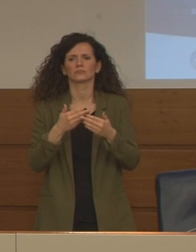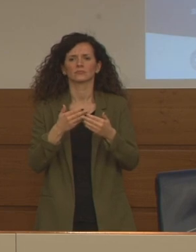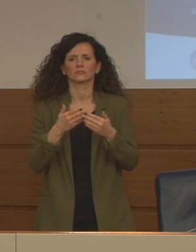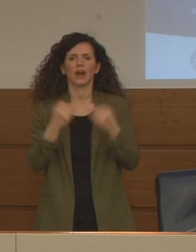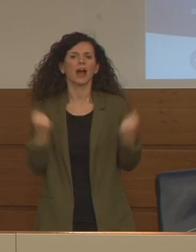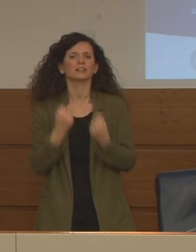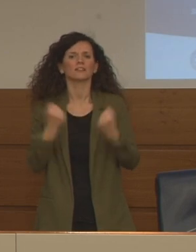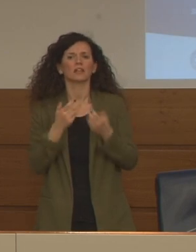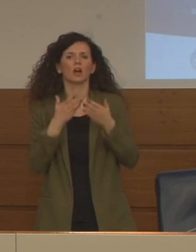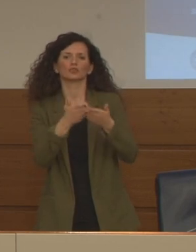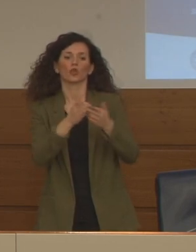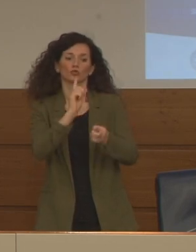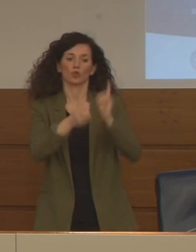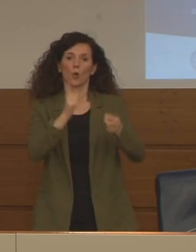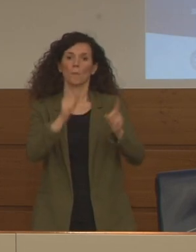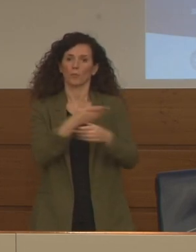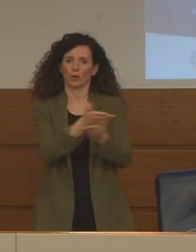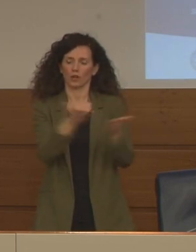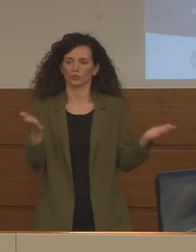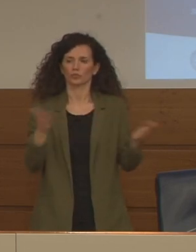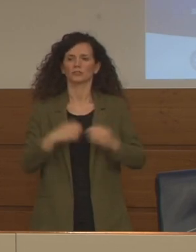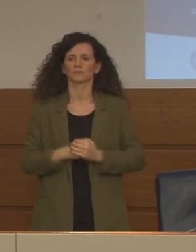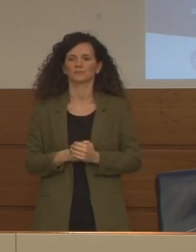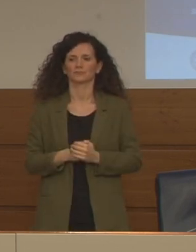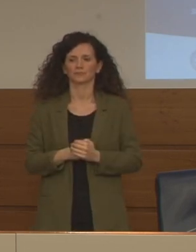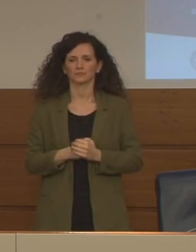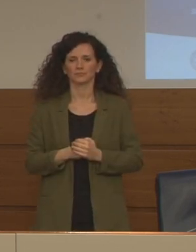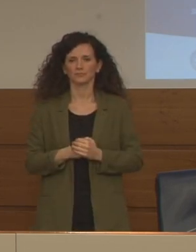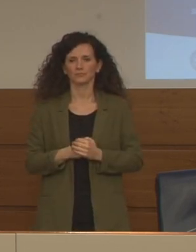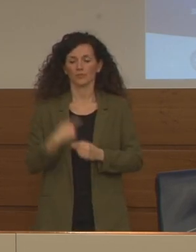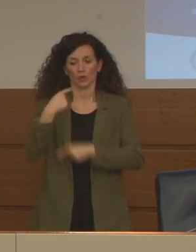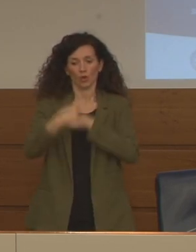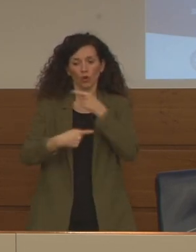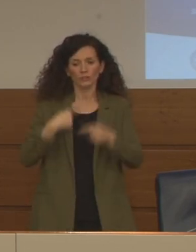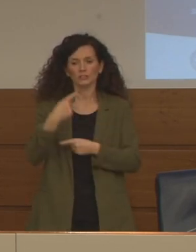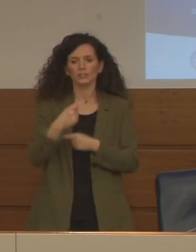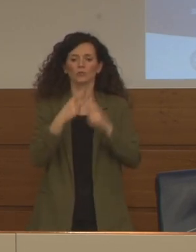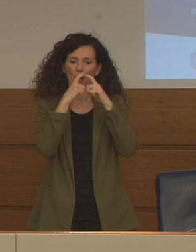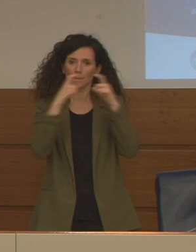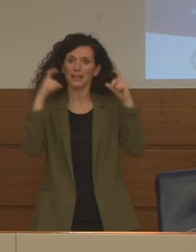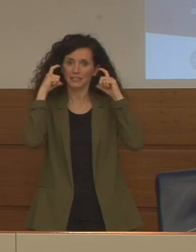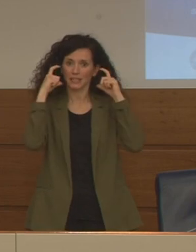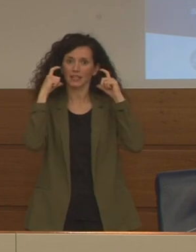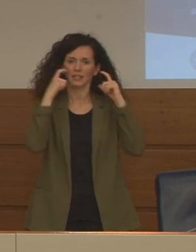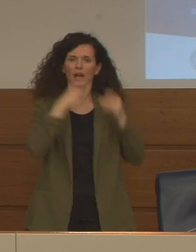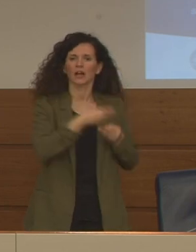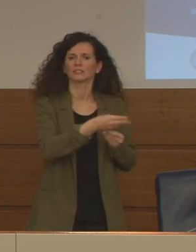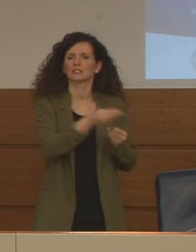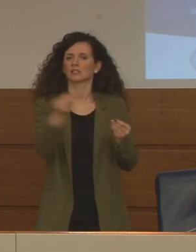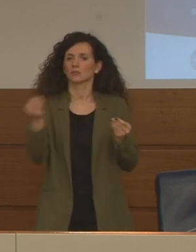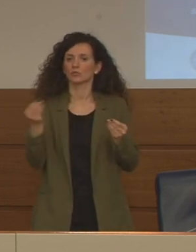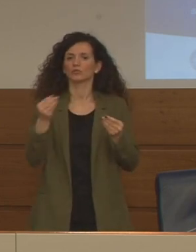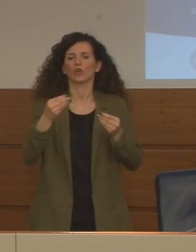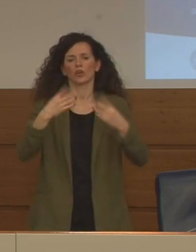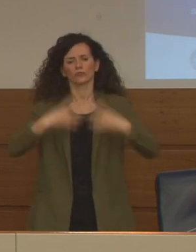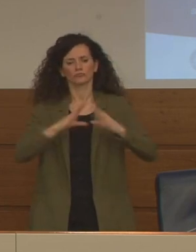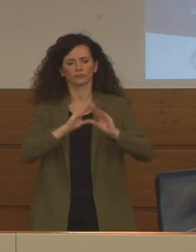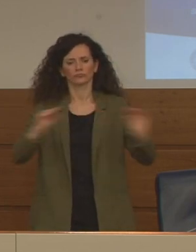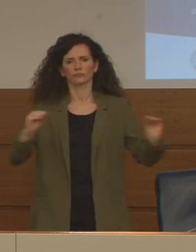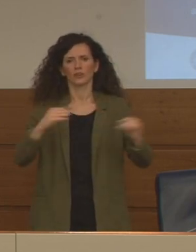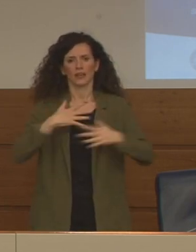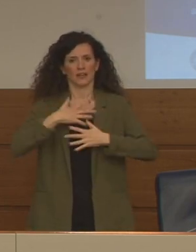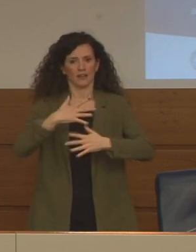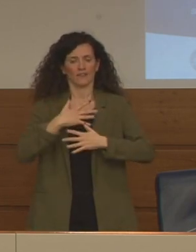popolazione è proseguita l'attività di distribuzione delle mascherine dei ventilatori abbiamo